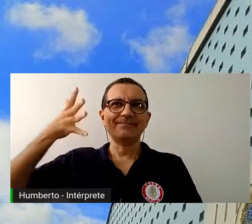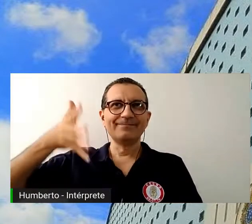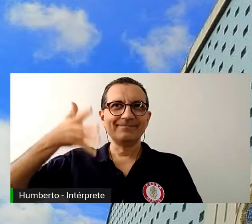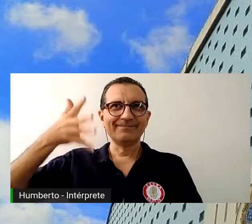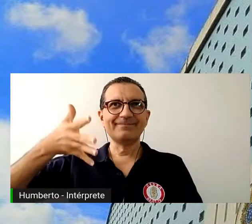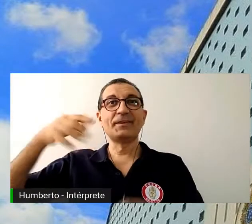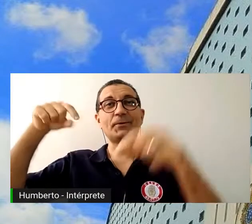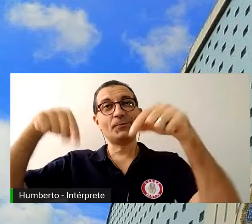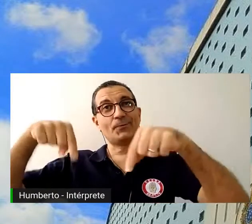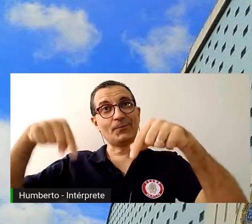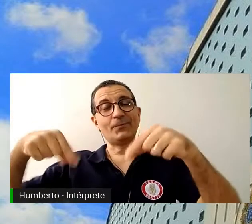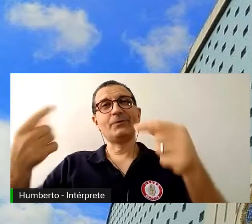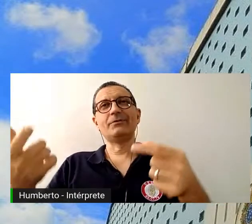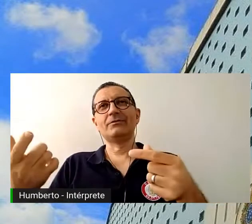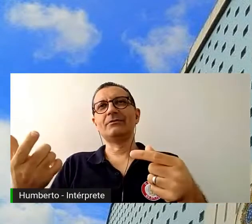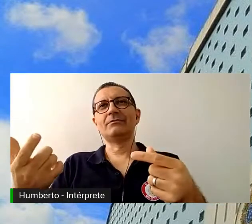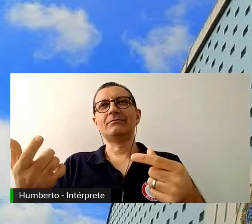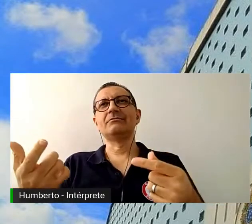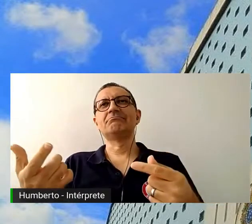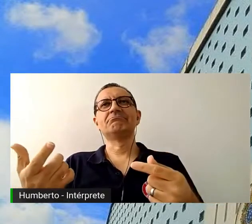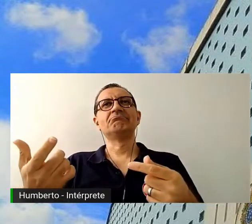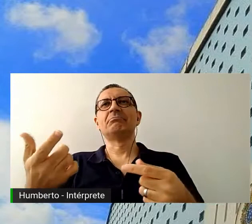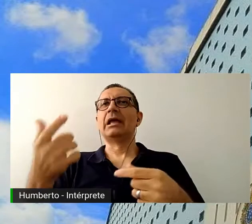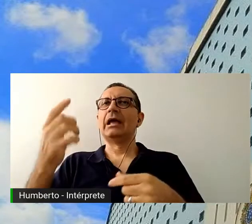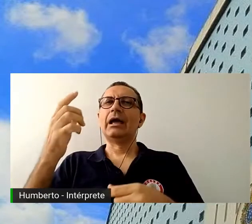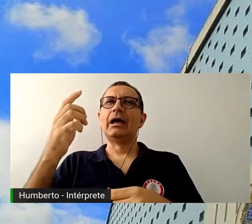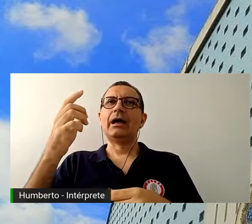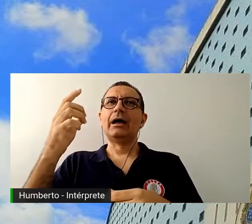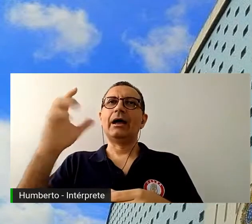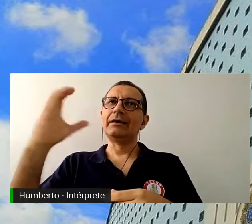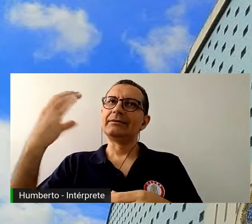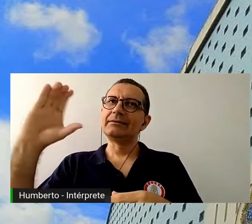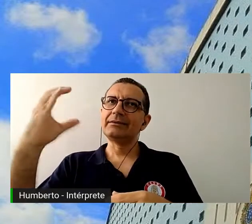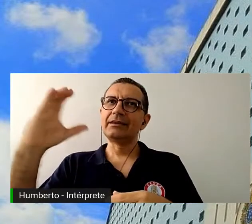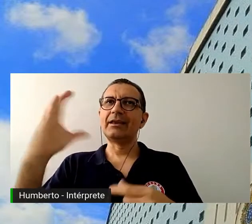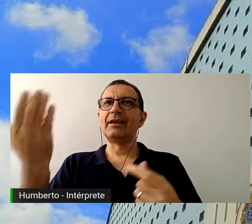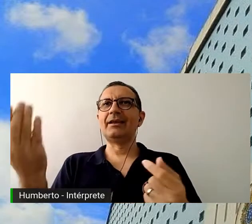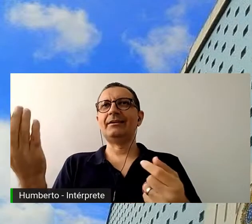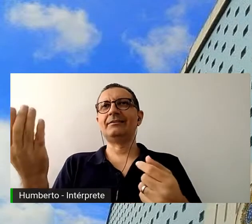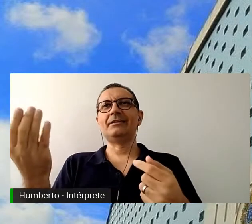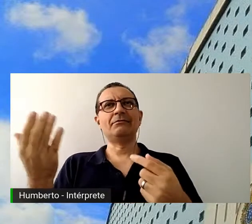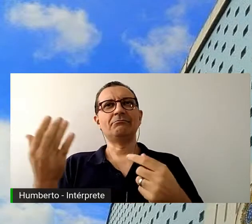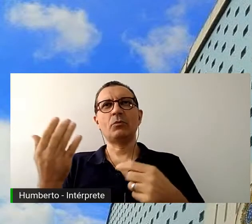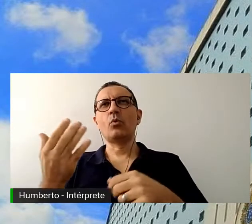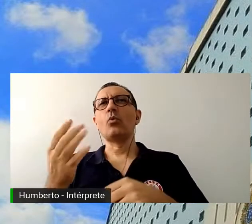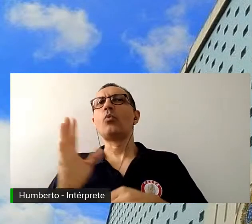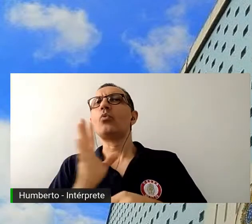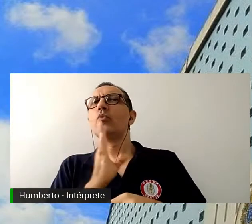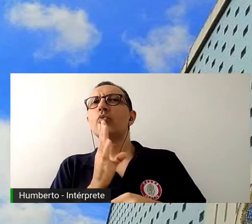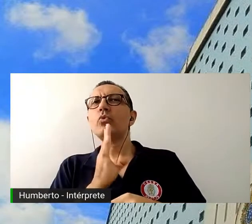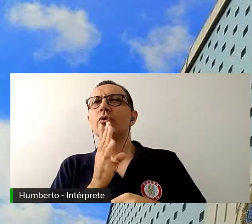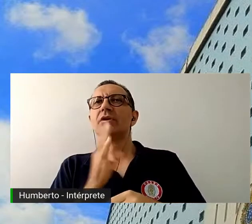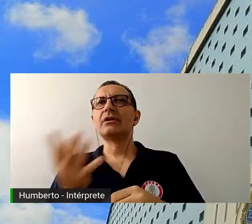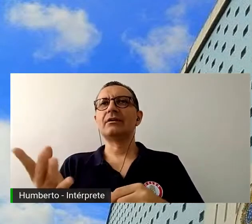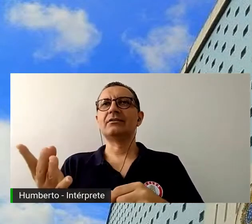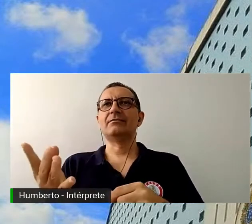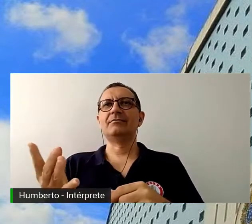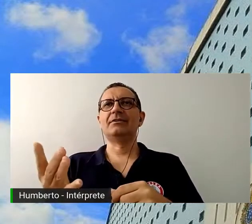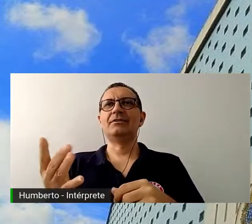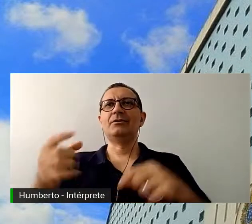ao conhecimento, à ciência, né. Seremos assim, hoje nós